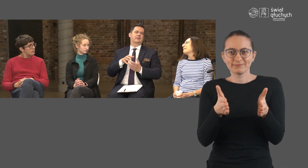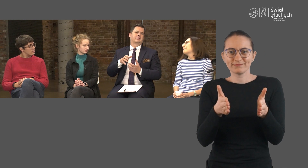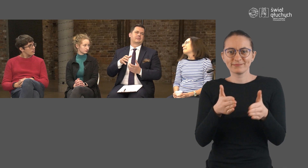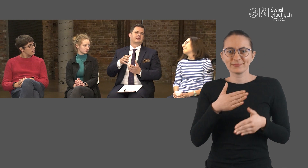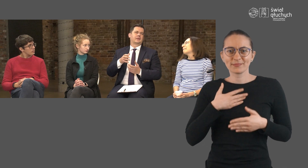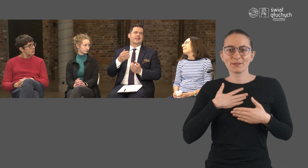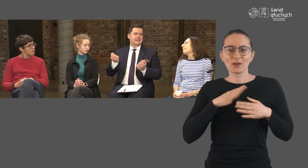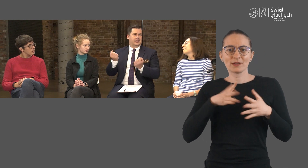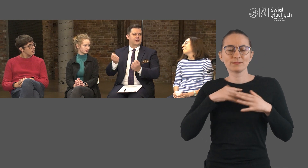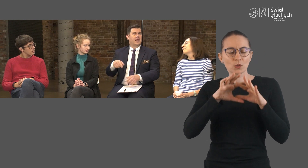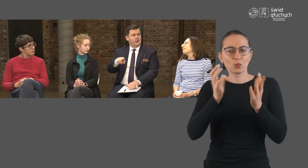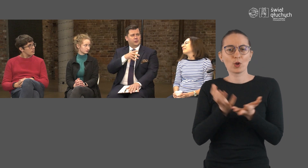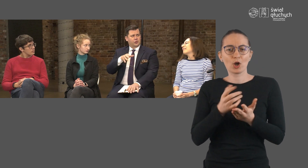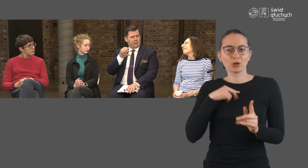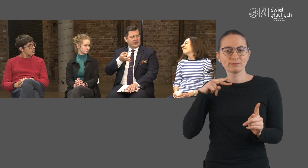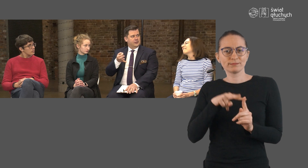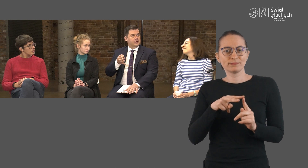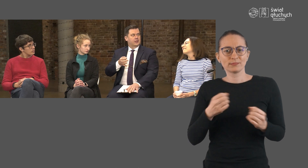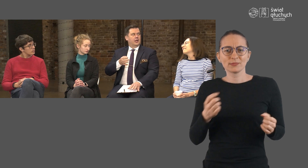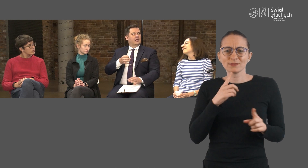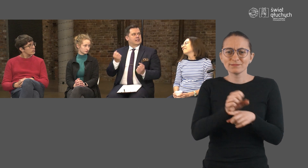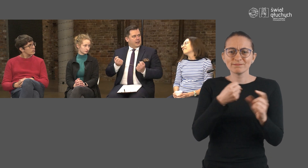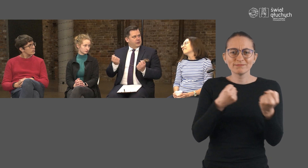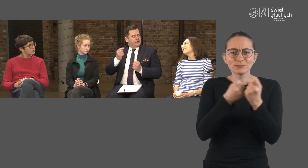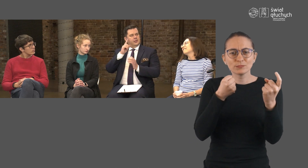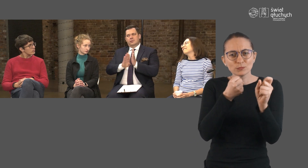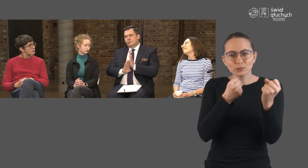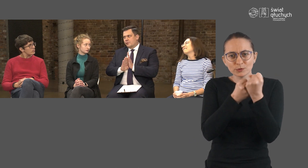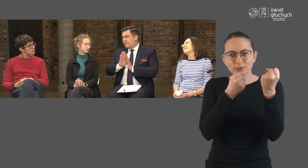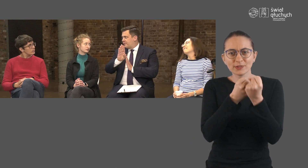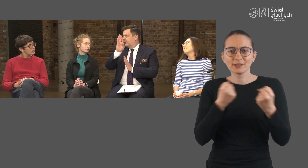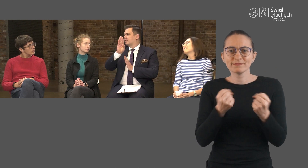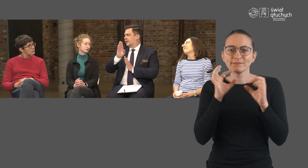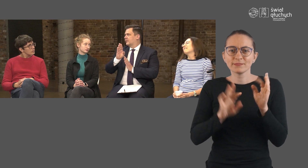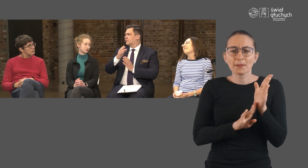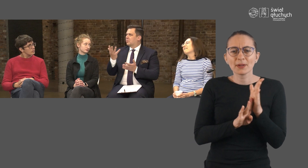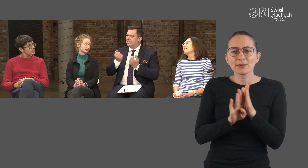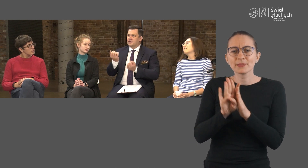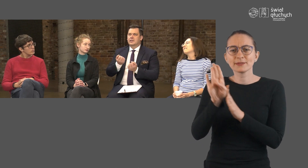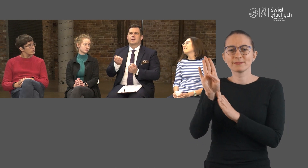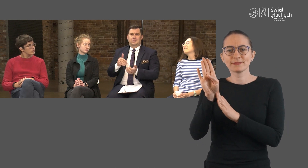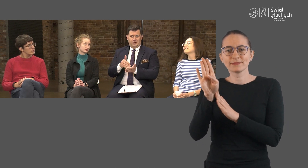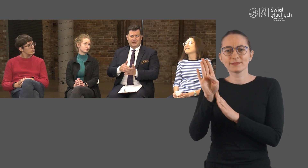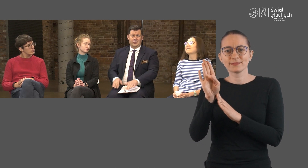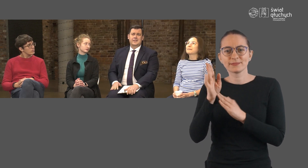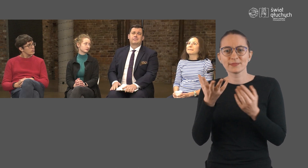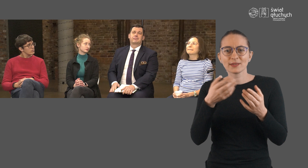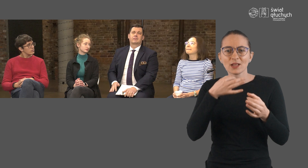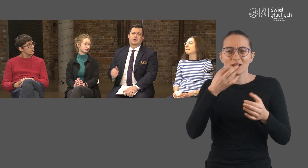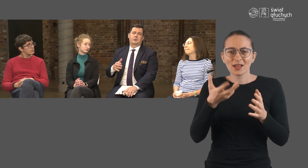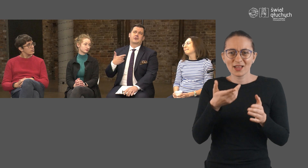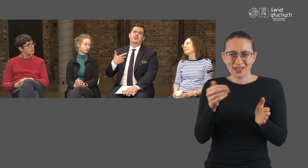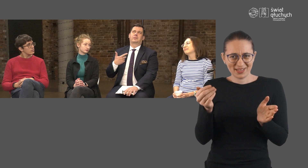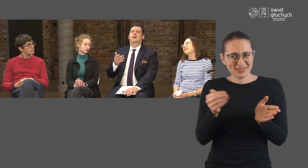własny świat, nie starać się? Wy dużo opowiadaliście, że starałyście się tak, zdobywać wiedzę. Potrzebne to